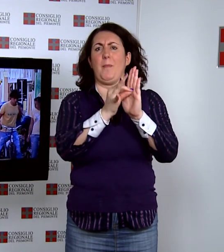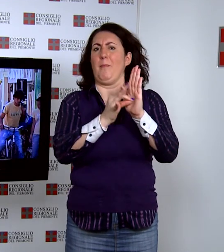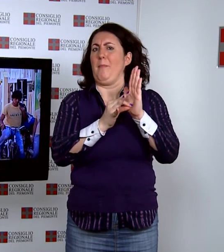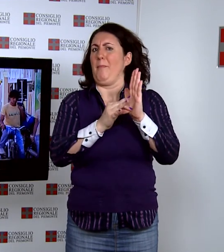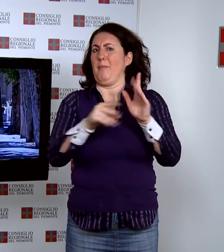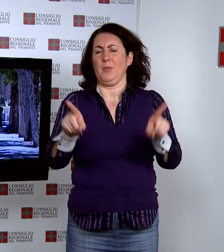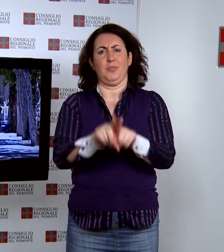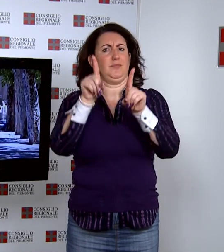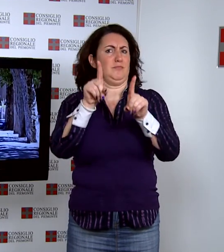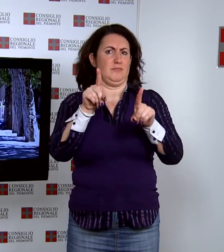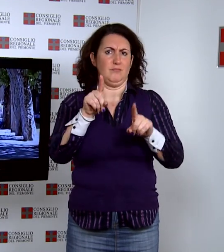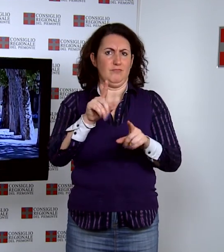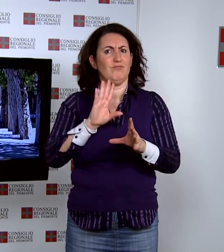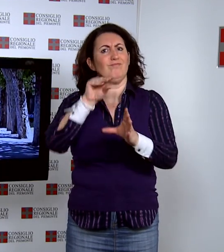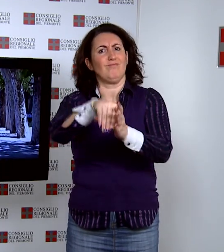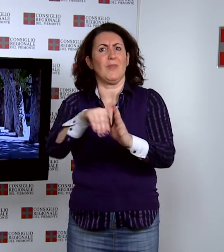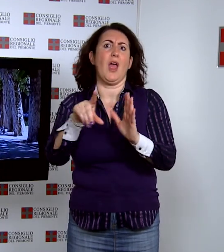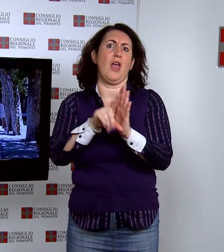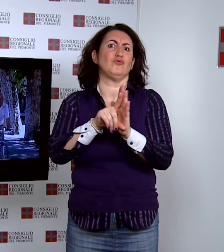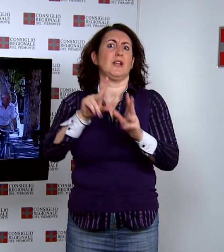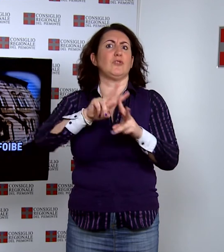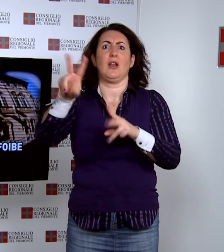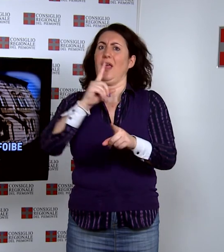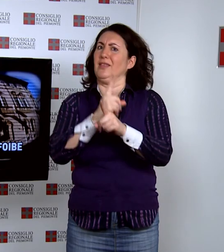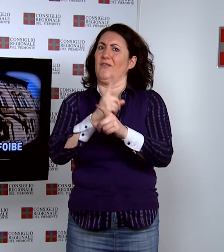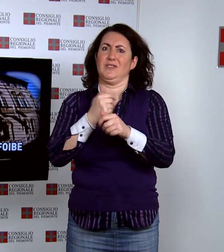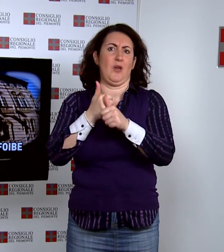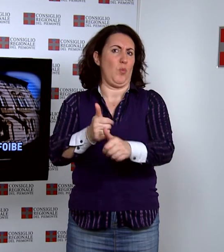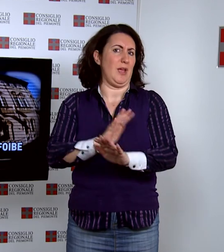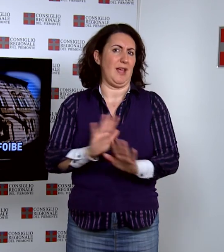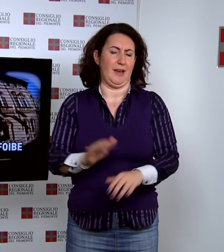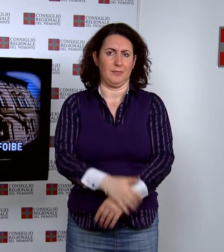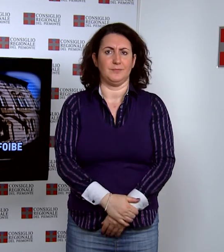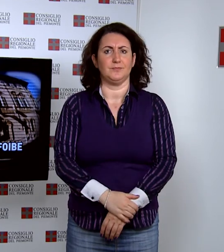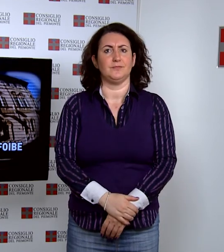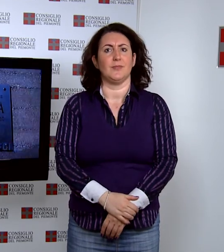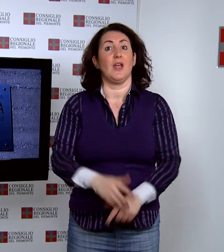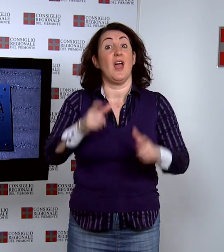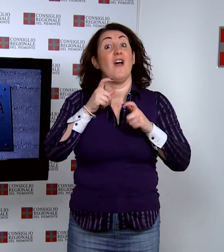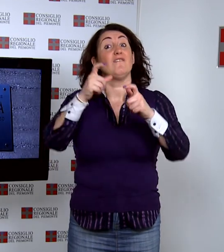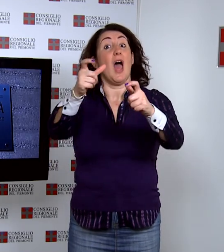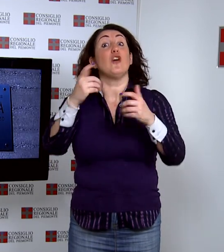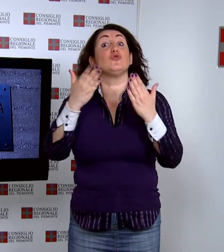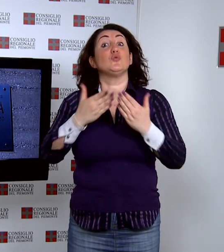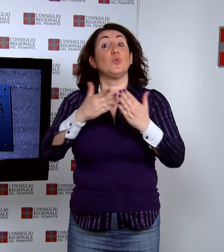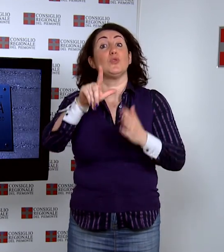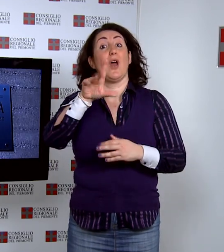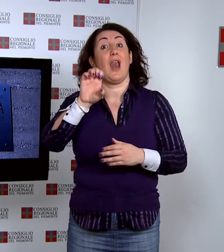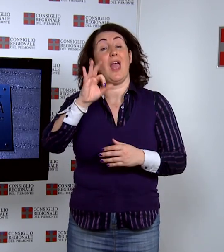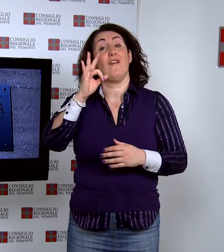nell'appello all'interno della legislazione nazionale. Viaggio studio alle foibe. Una cinquantina di ragazzi tra i 16